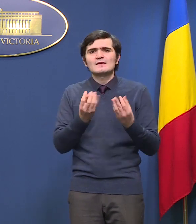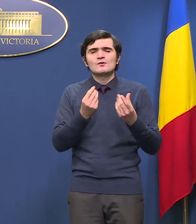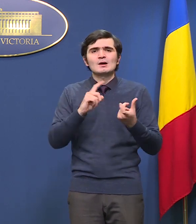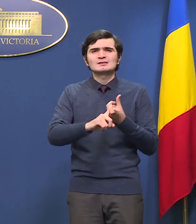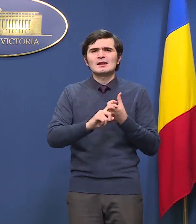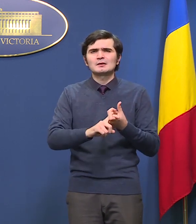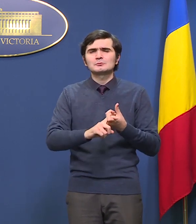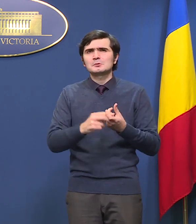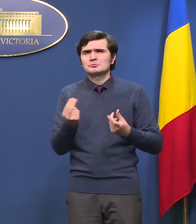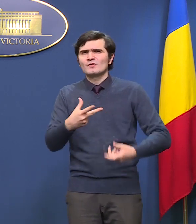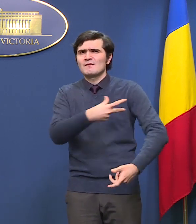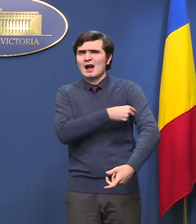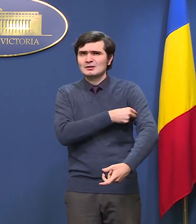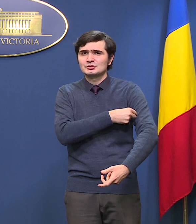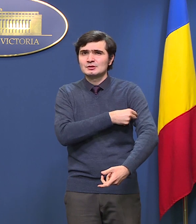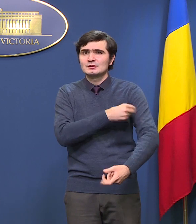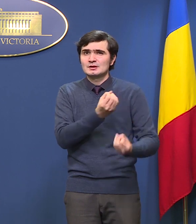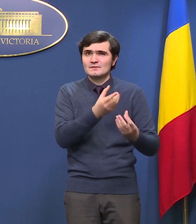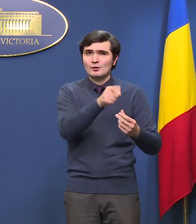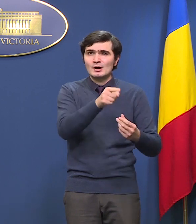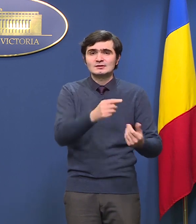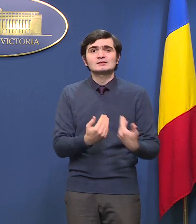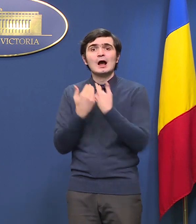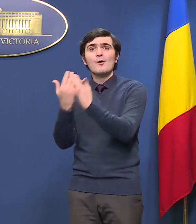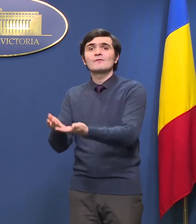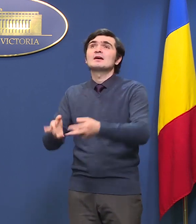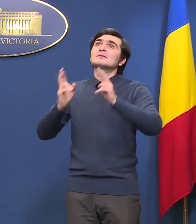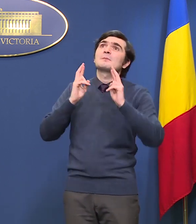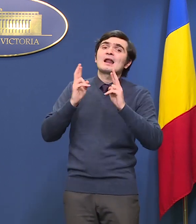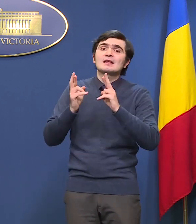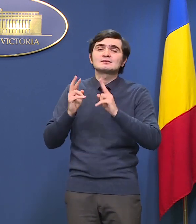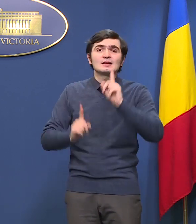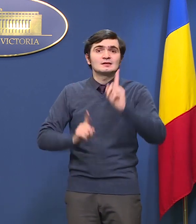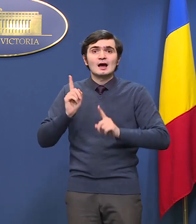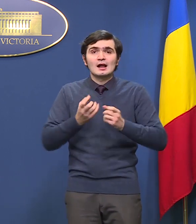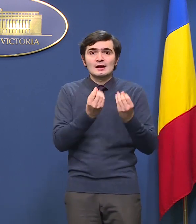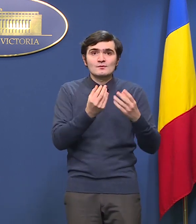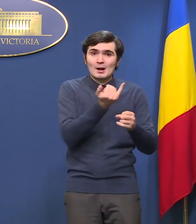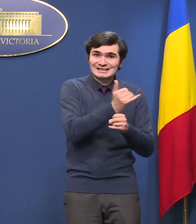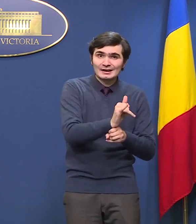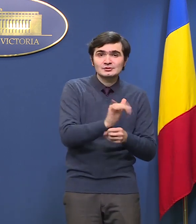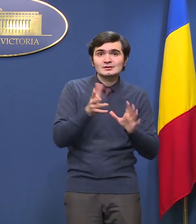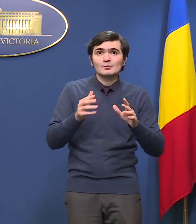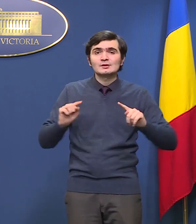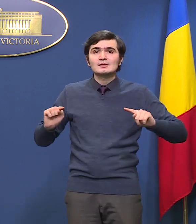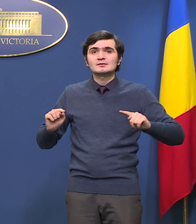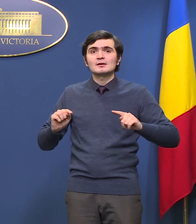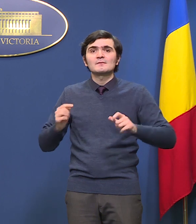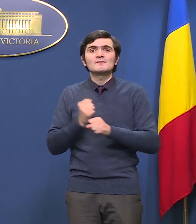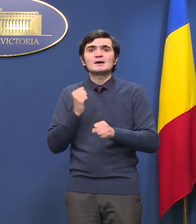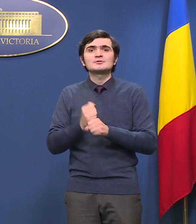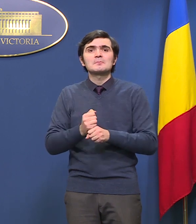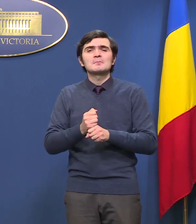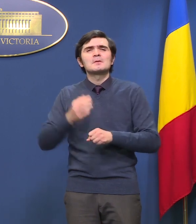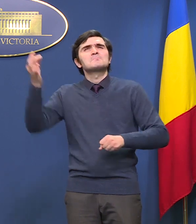existența unui vaccin de speranță, care dacă nu este corectă, riscăm să creăm iluzii concetățenilor noștri fără